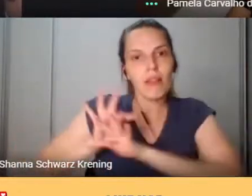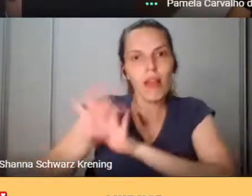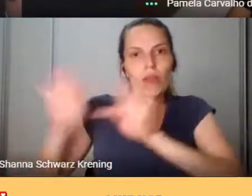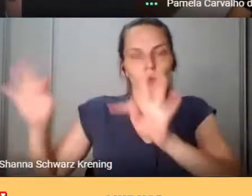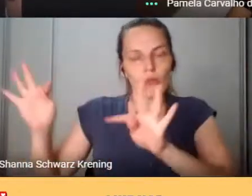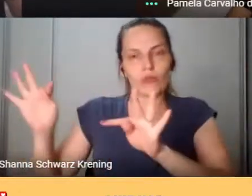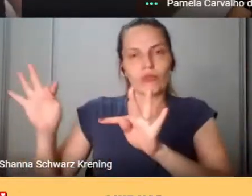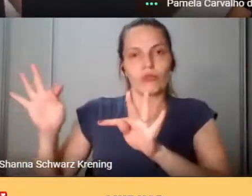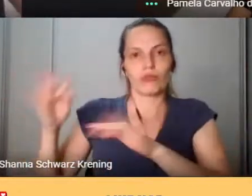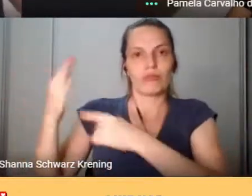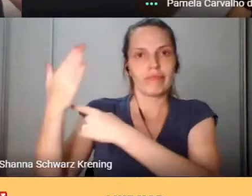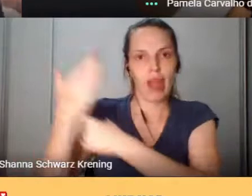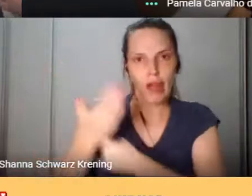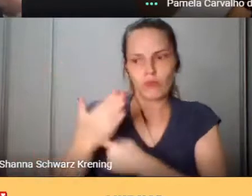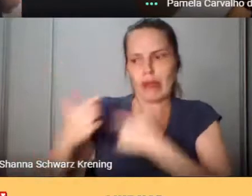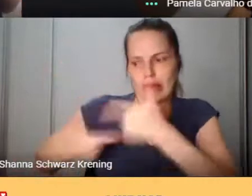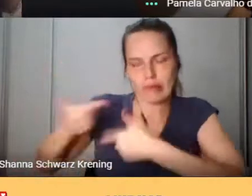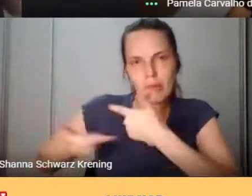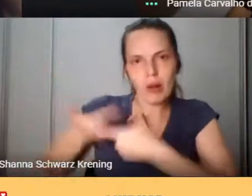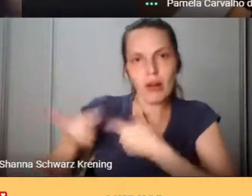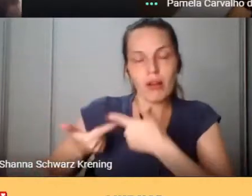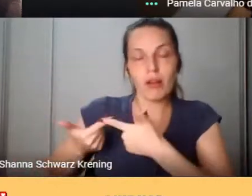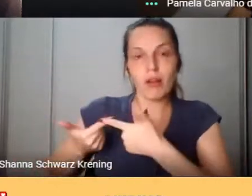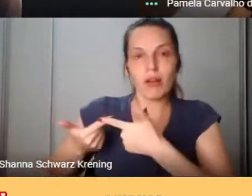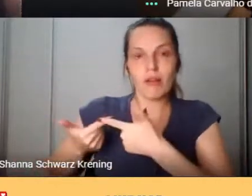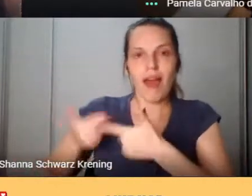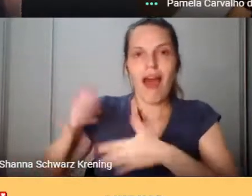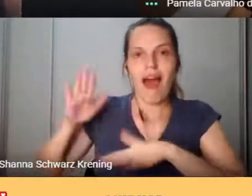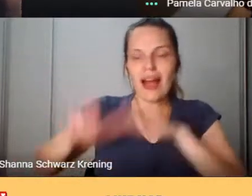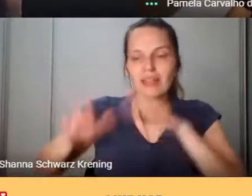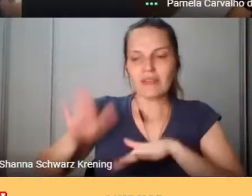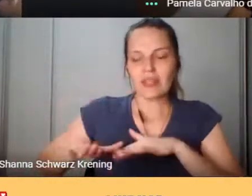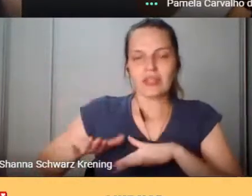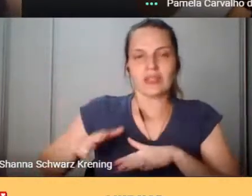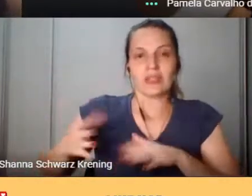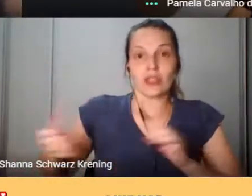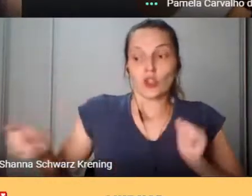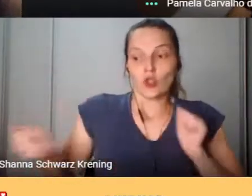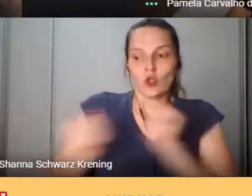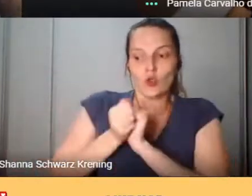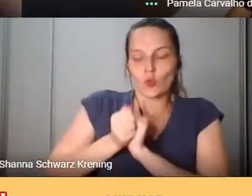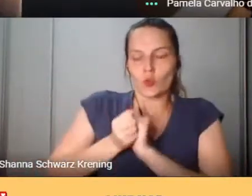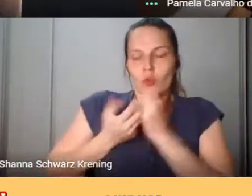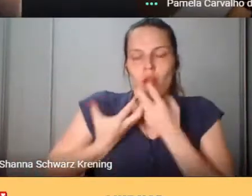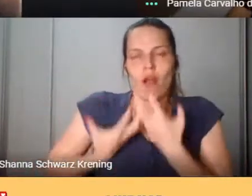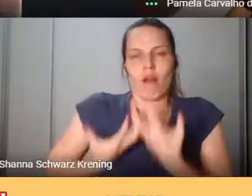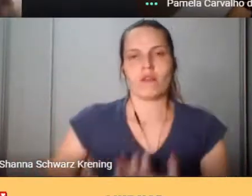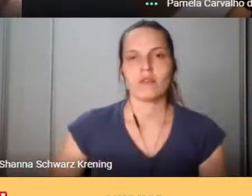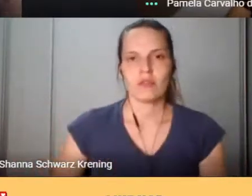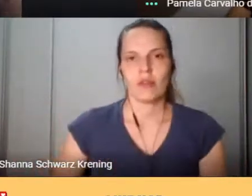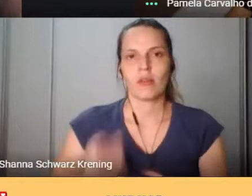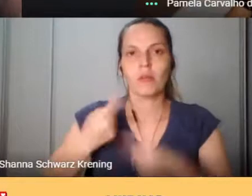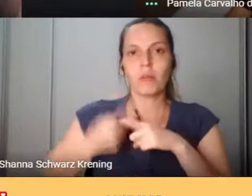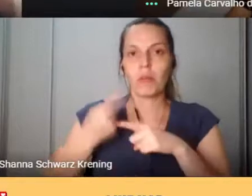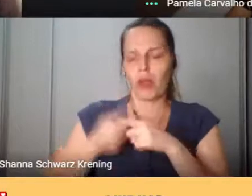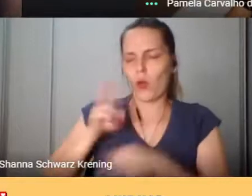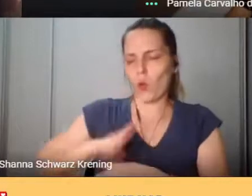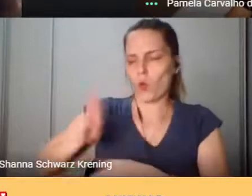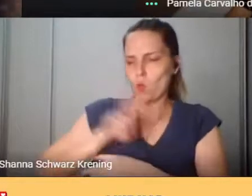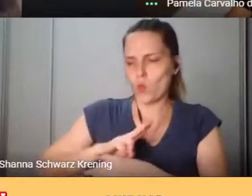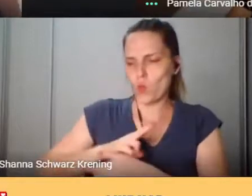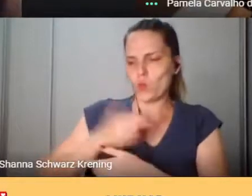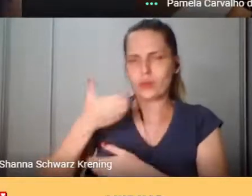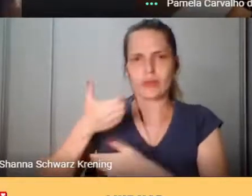trabalhar, ela vem com essa sensação de ressaca, né? Porque, bom, utilizei para poder falar com o pai, utilizei para poder